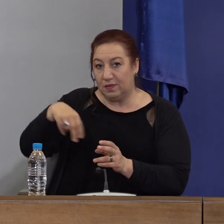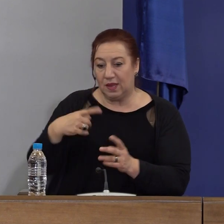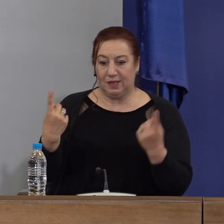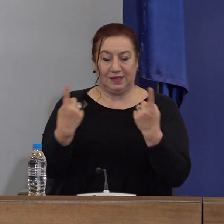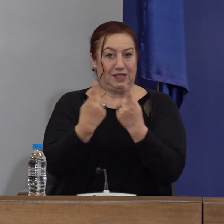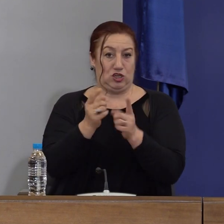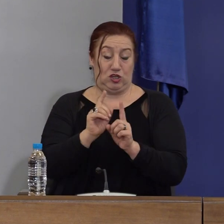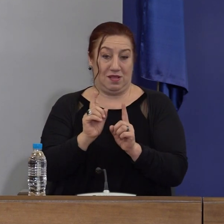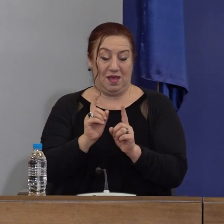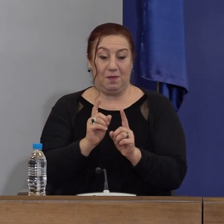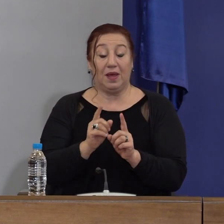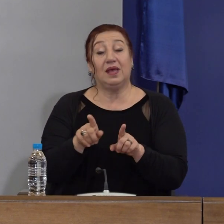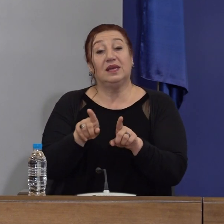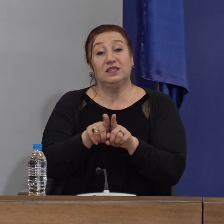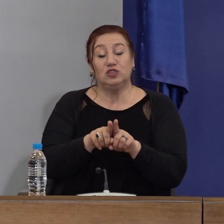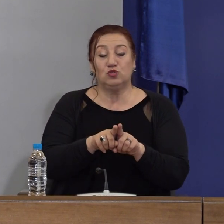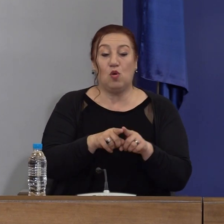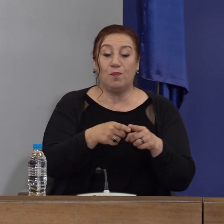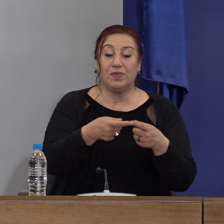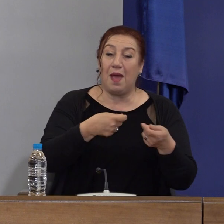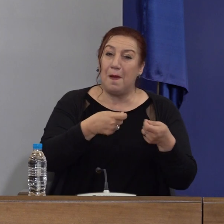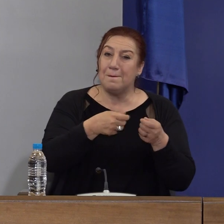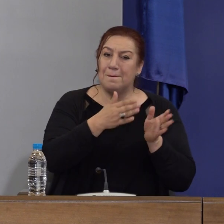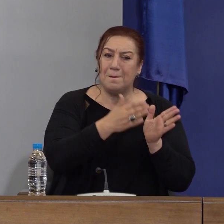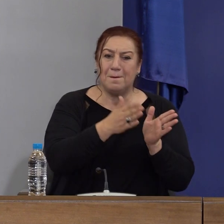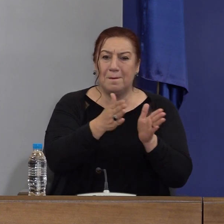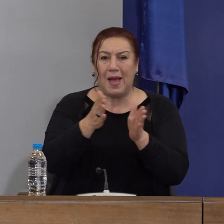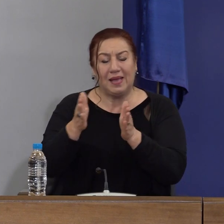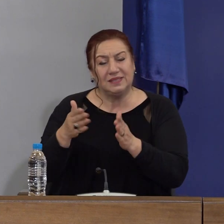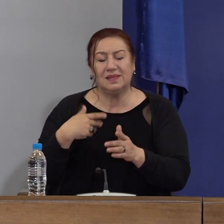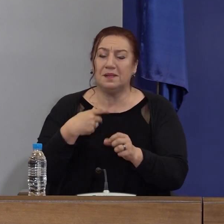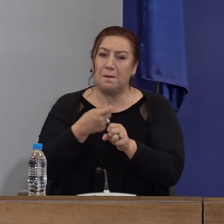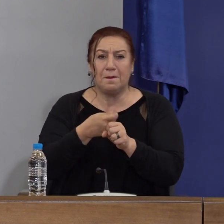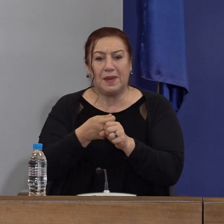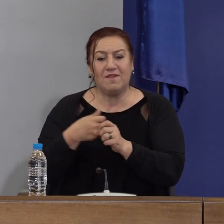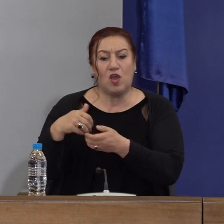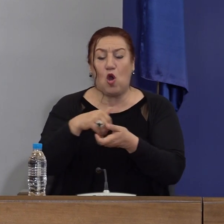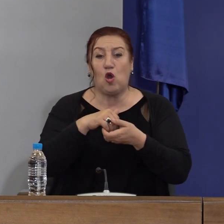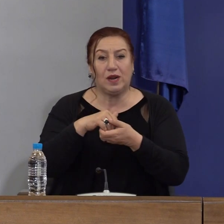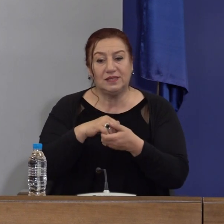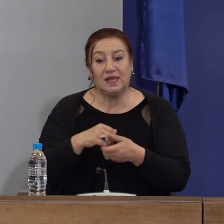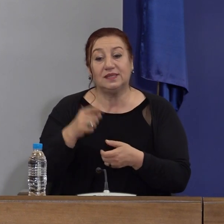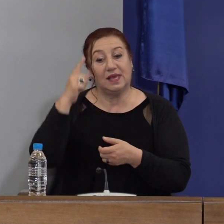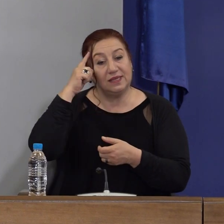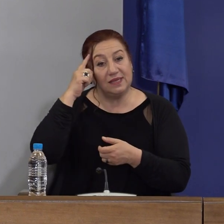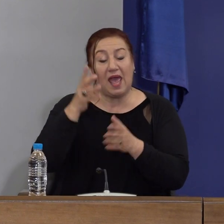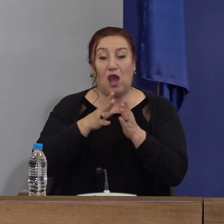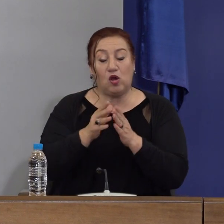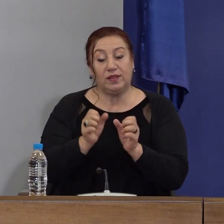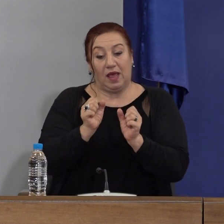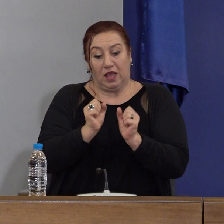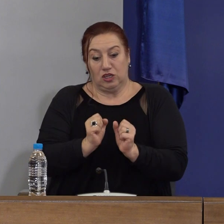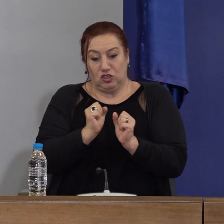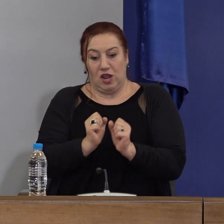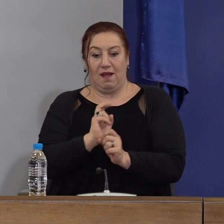време отделните магазини са създали ред и организация на изчакване при влизане в